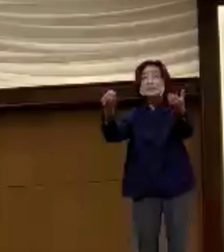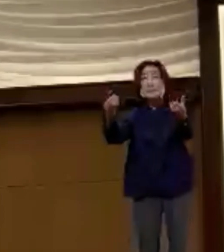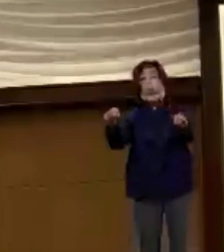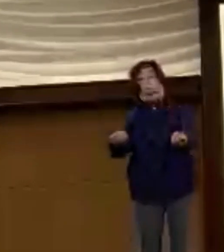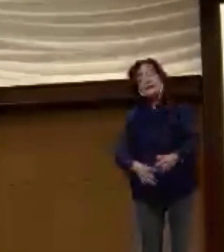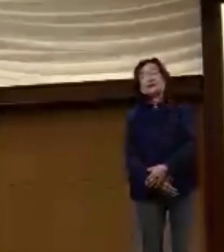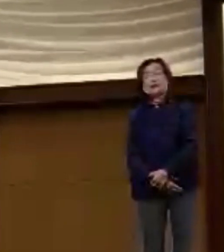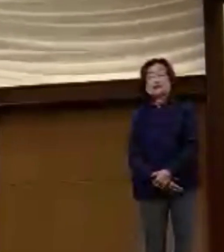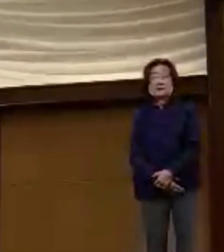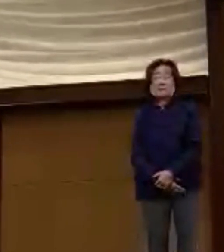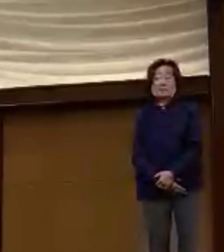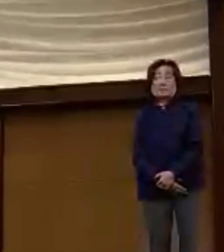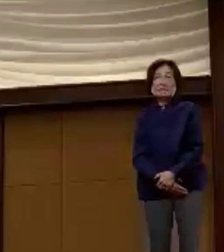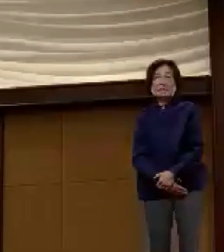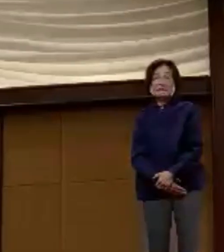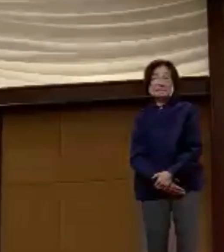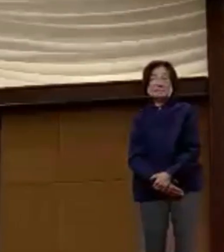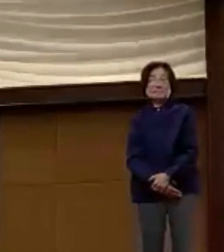極地の激甚災害、